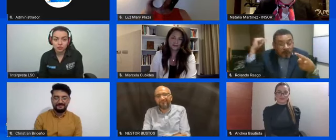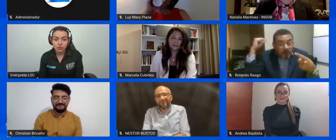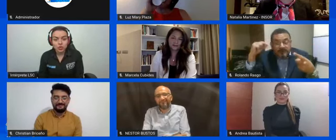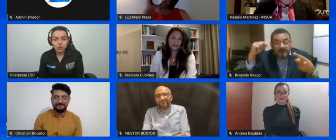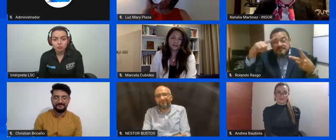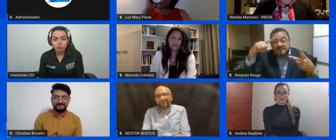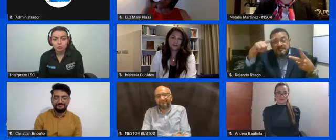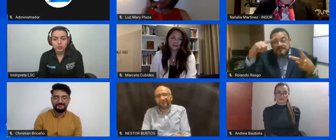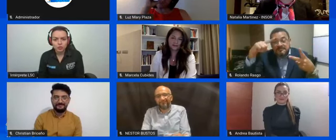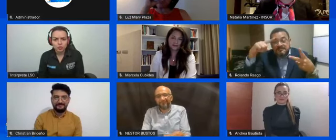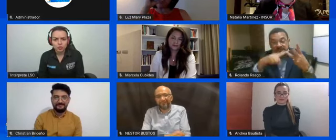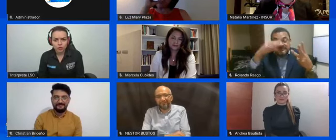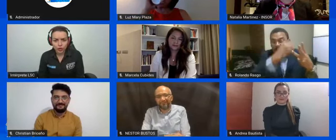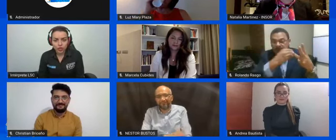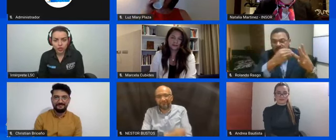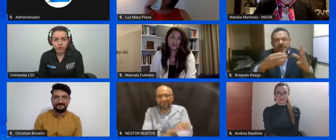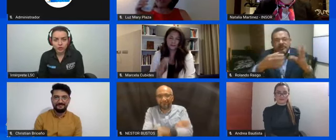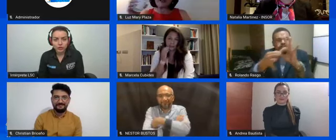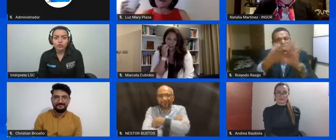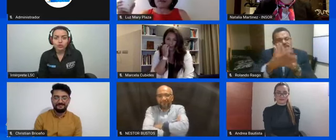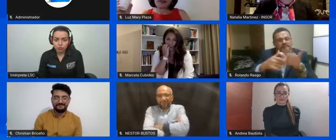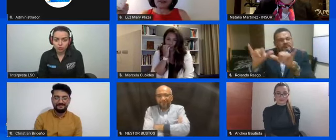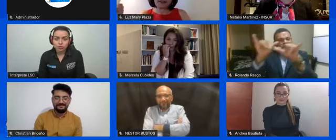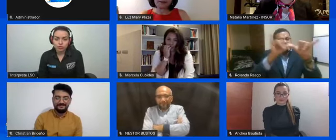muy, muy bueno. Sus discursos